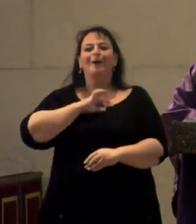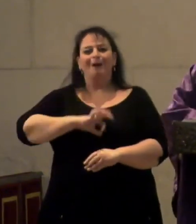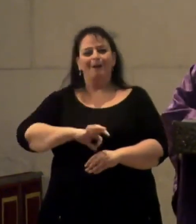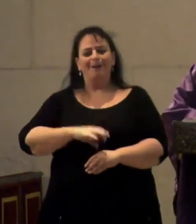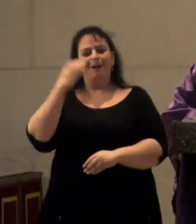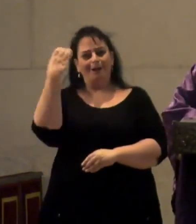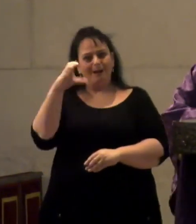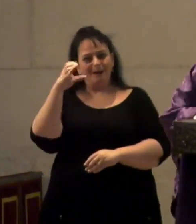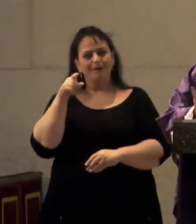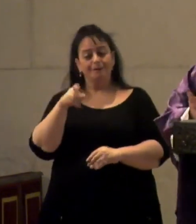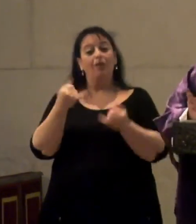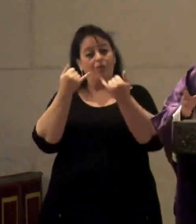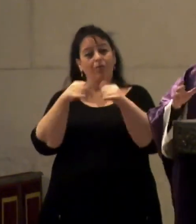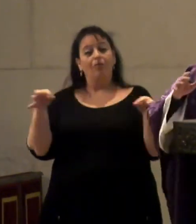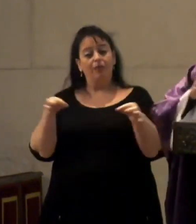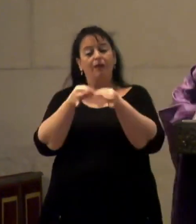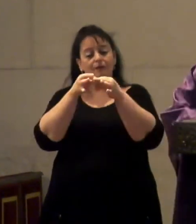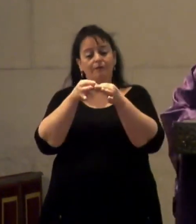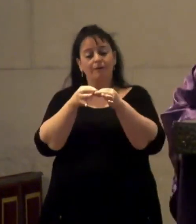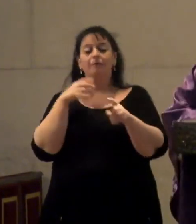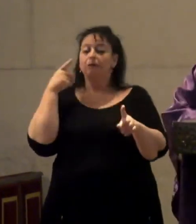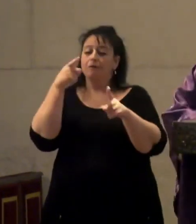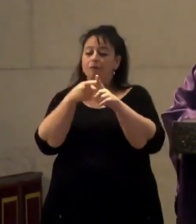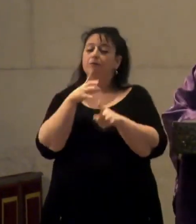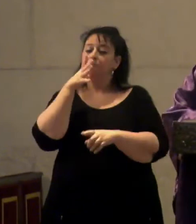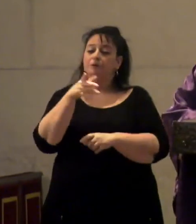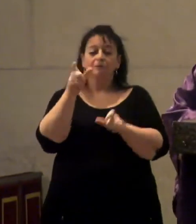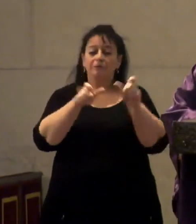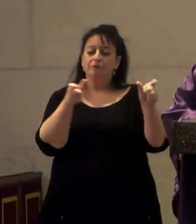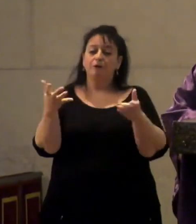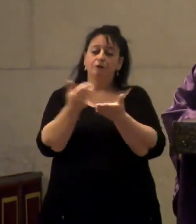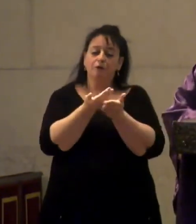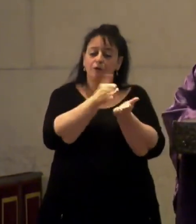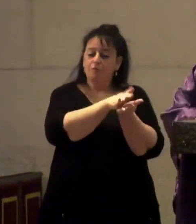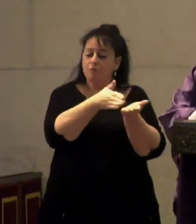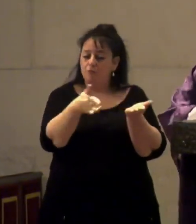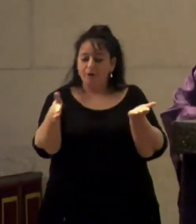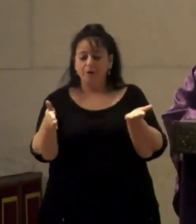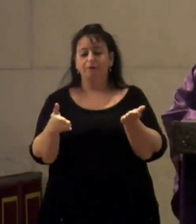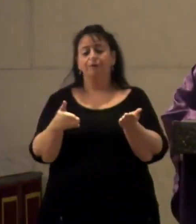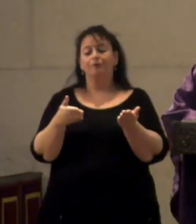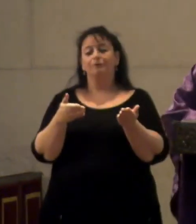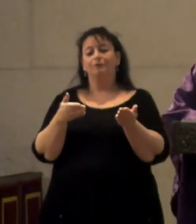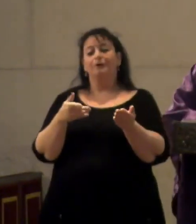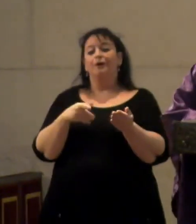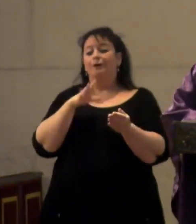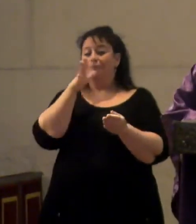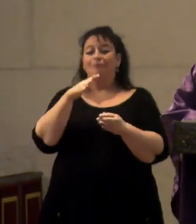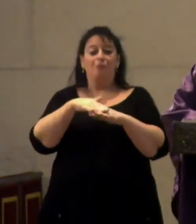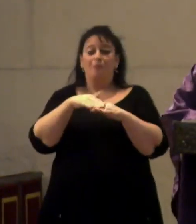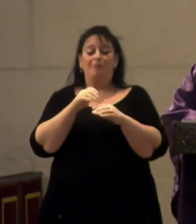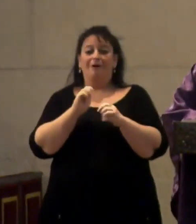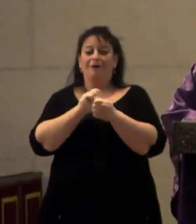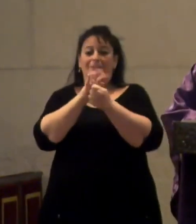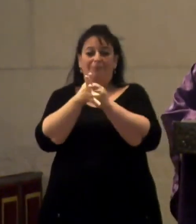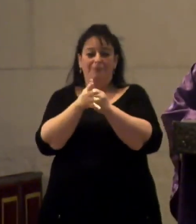una Eucaristía precisamente por todos los muertos, por todos los difuntos, con motivo de esta pandemia del